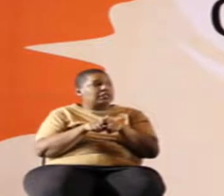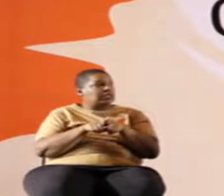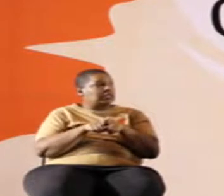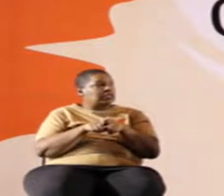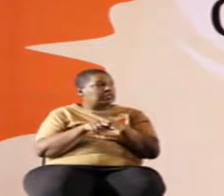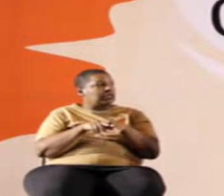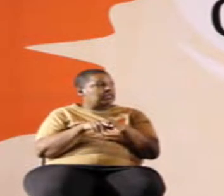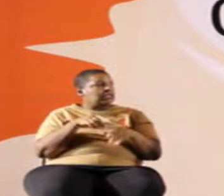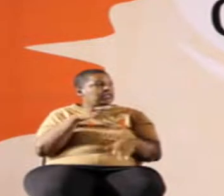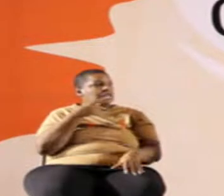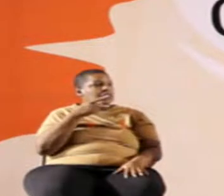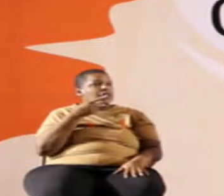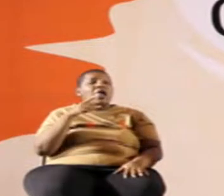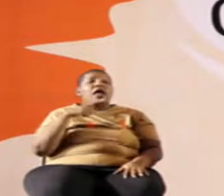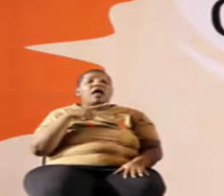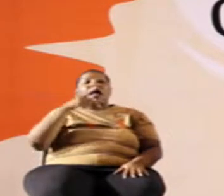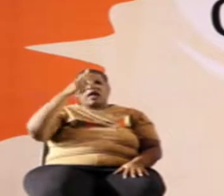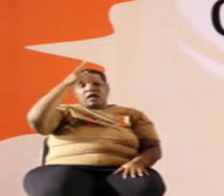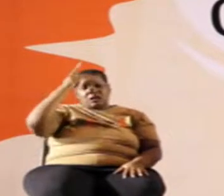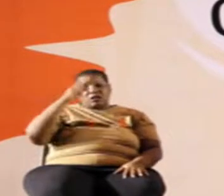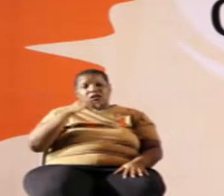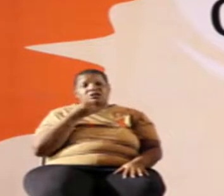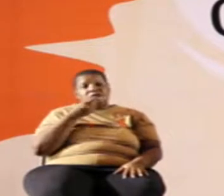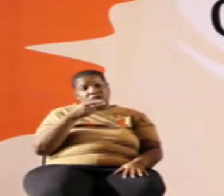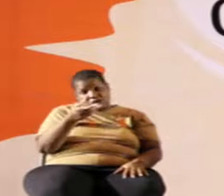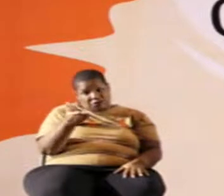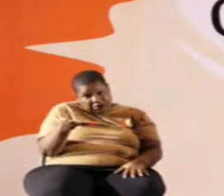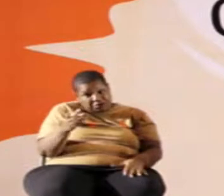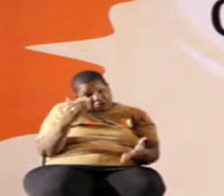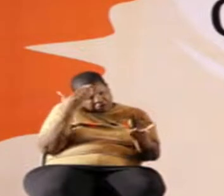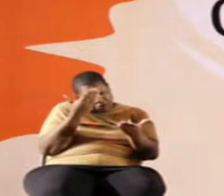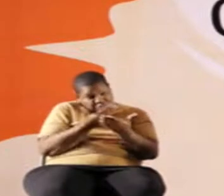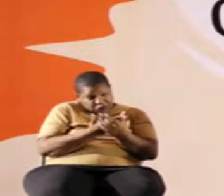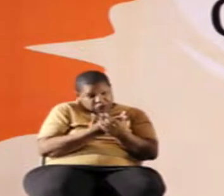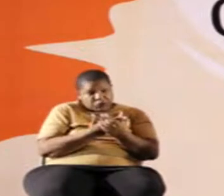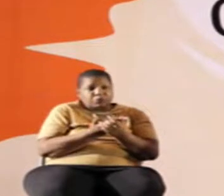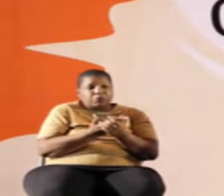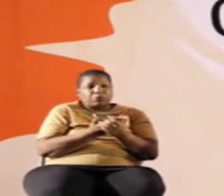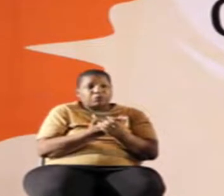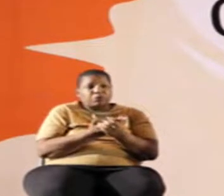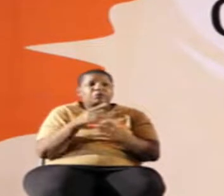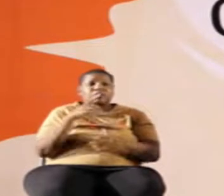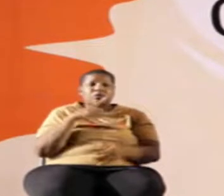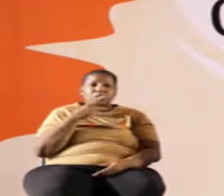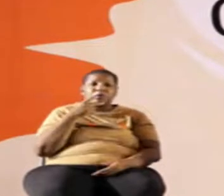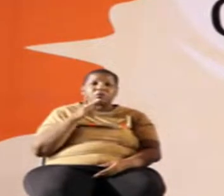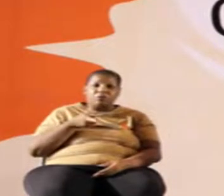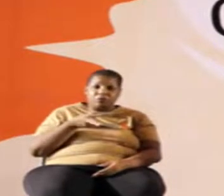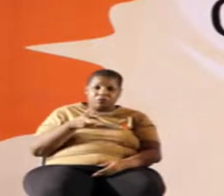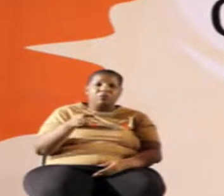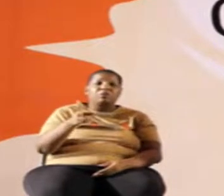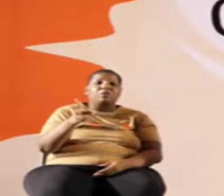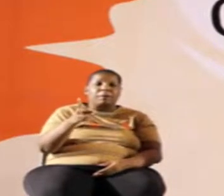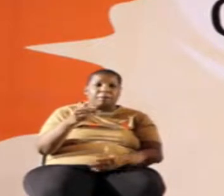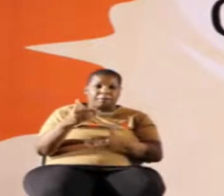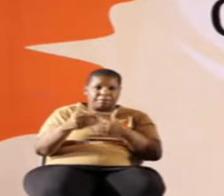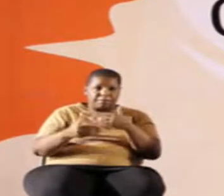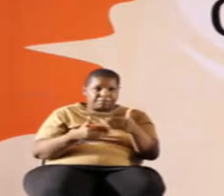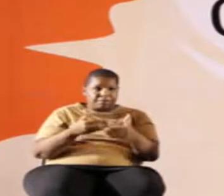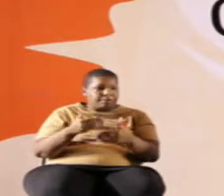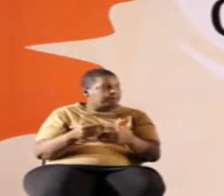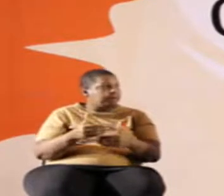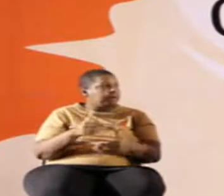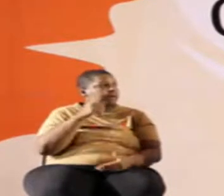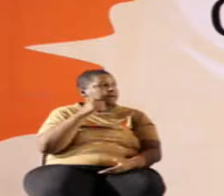Se você diz, eu acredito, né? Elodê é um desses títulos, foi preservado, né? Verinha